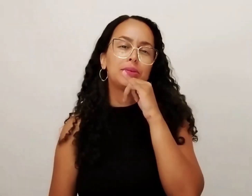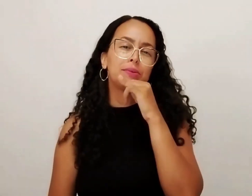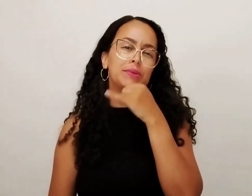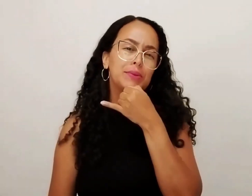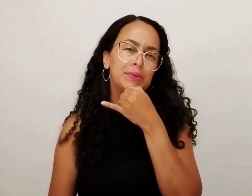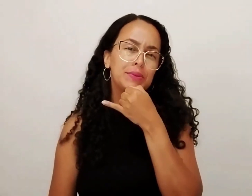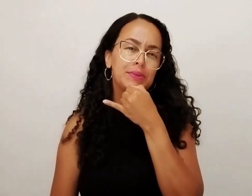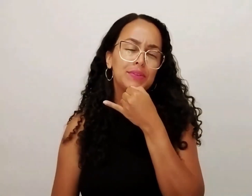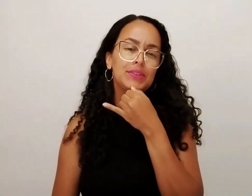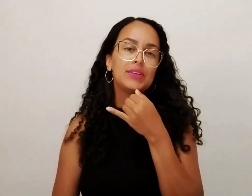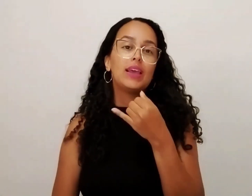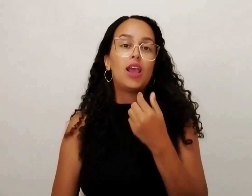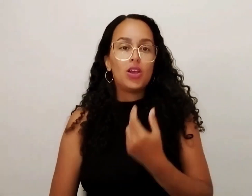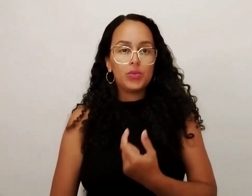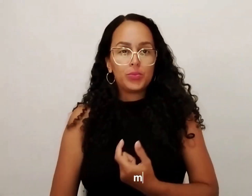Yeah,